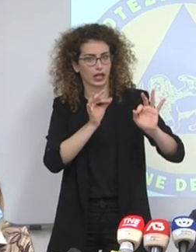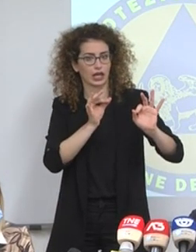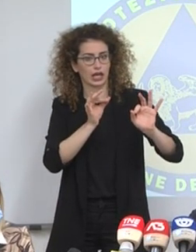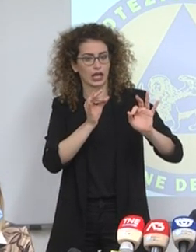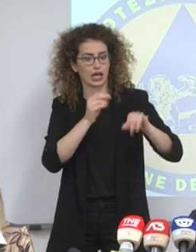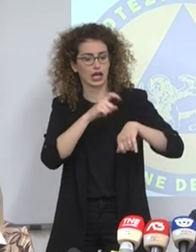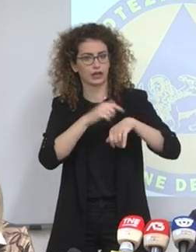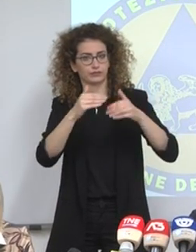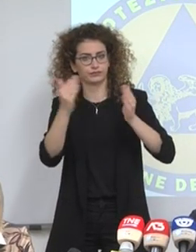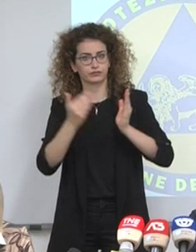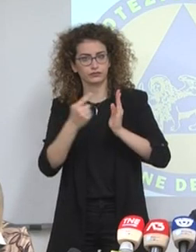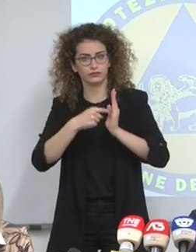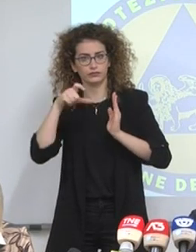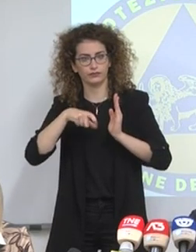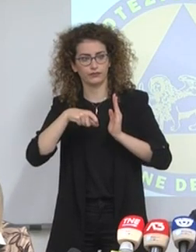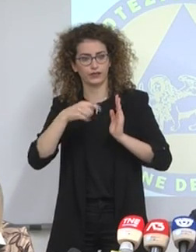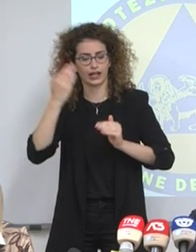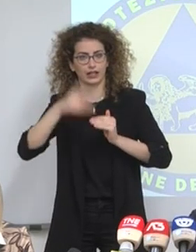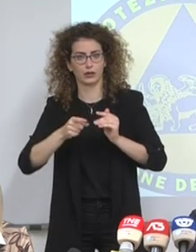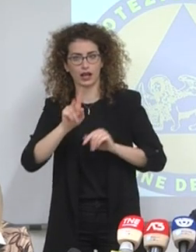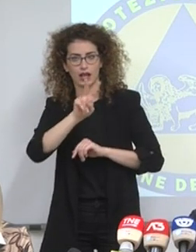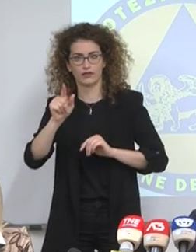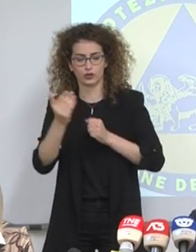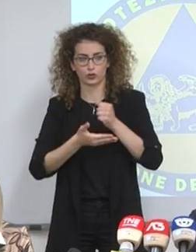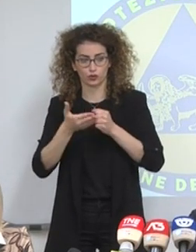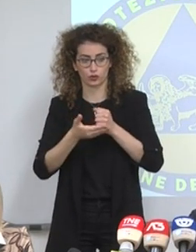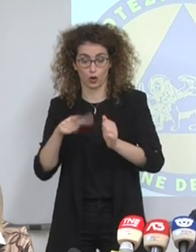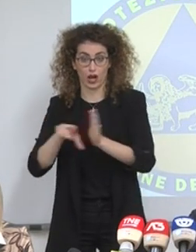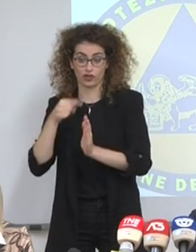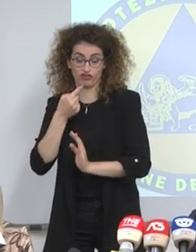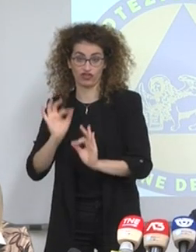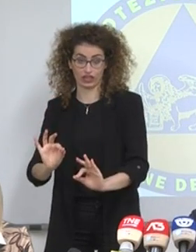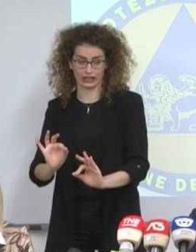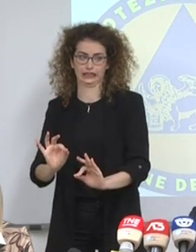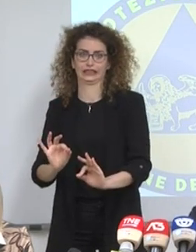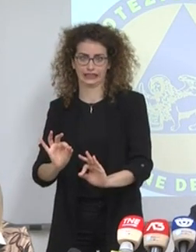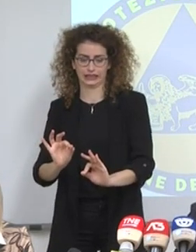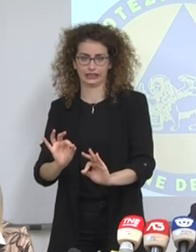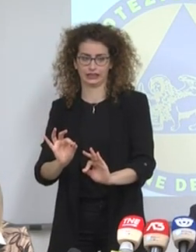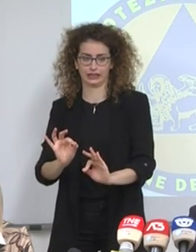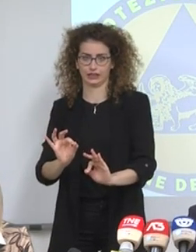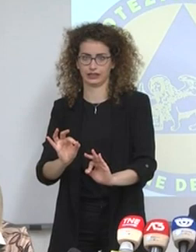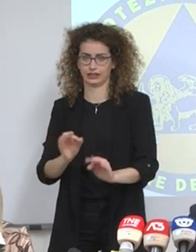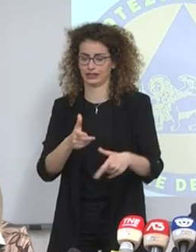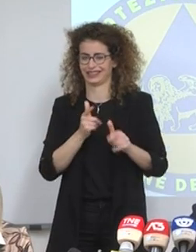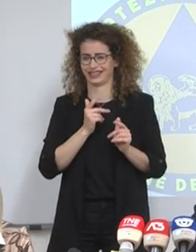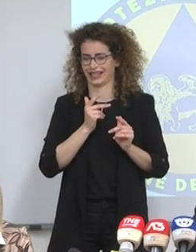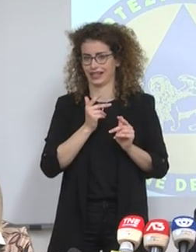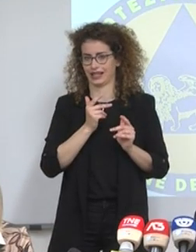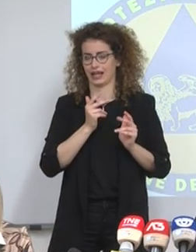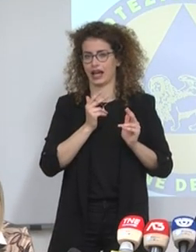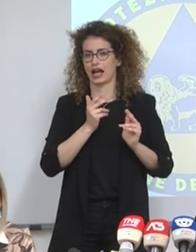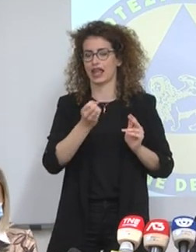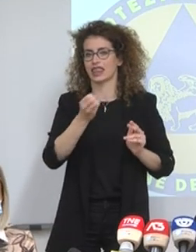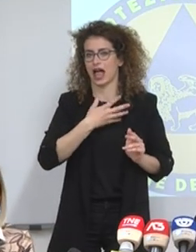resterà fino al 21 dice di giugno come previsto dal decreto e quindi la zona bianca di fatto non porta a casa nessuna